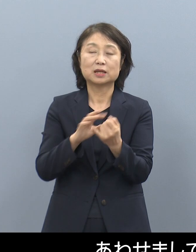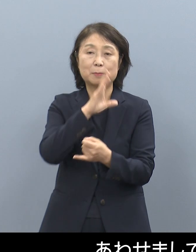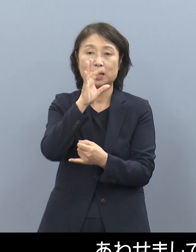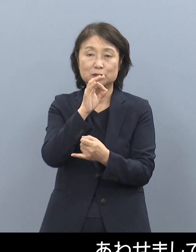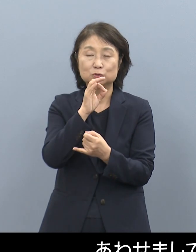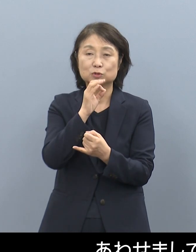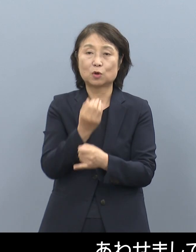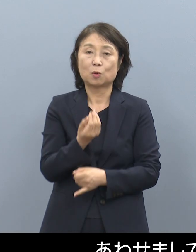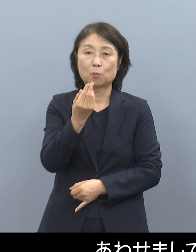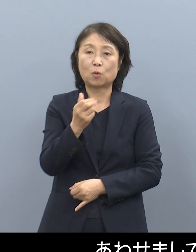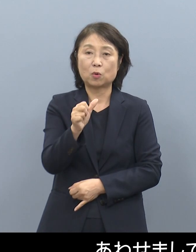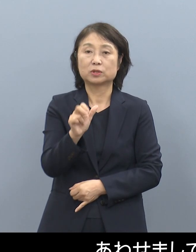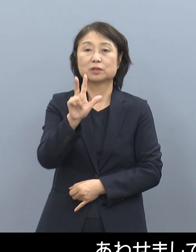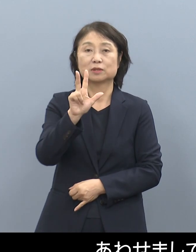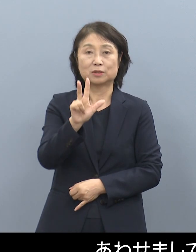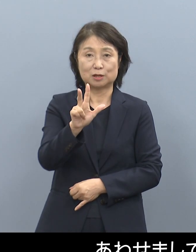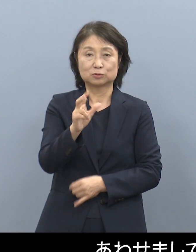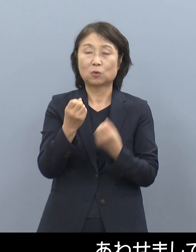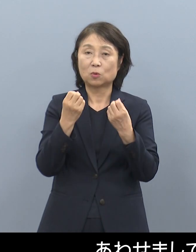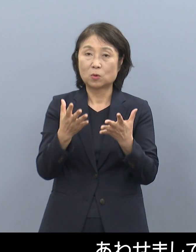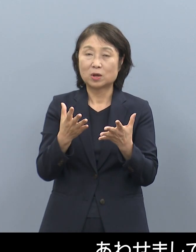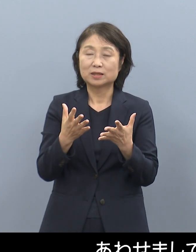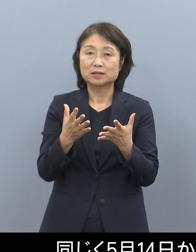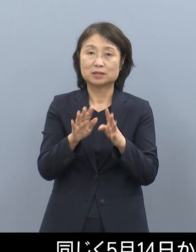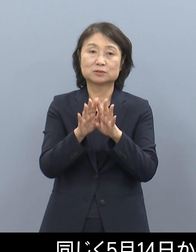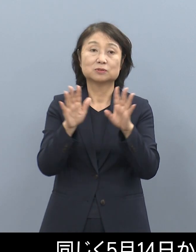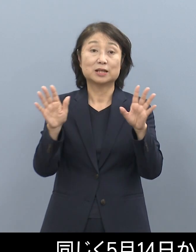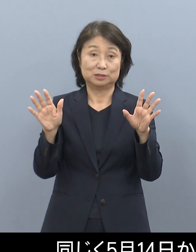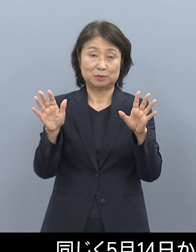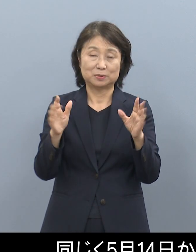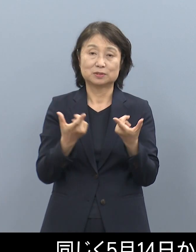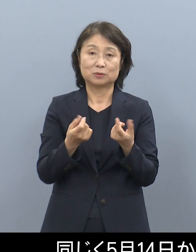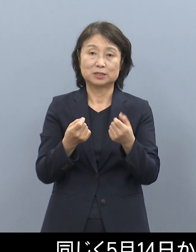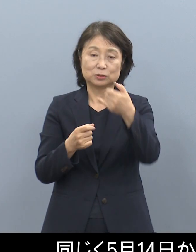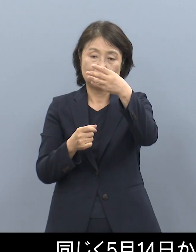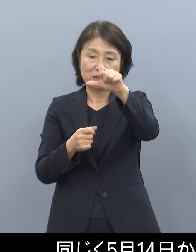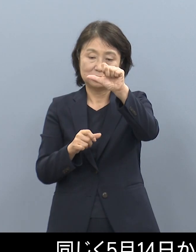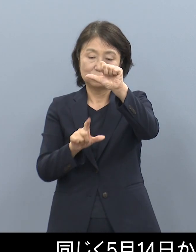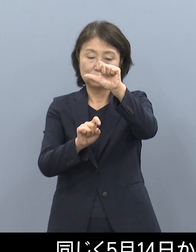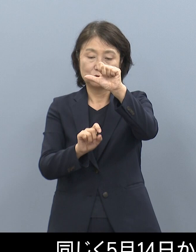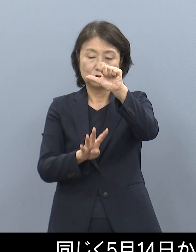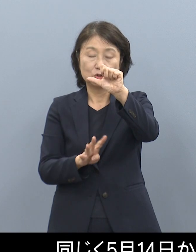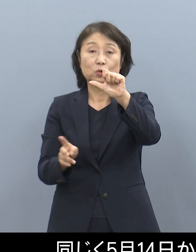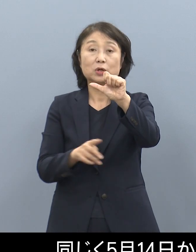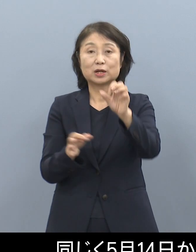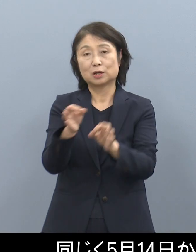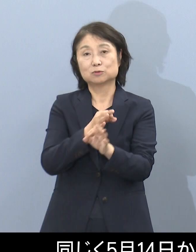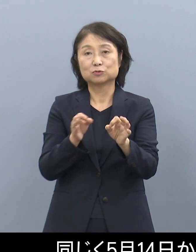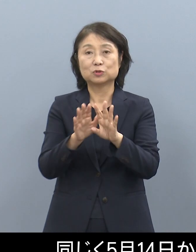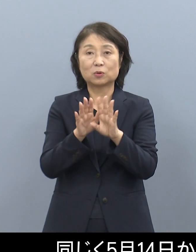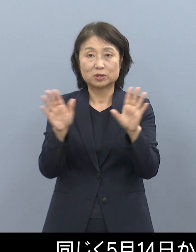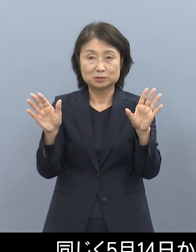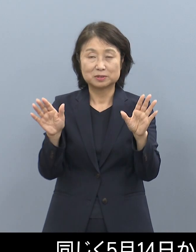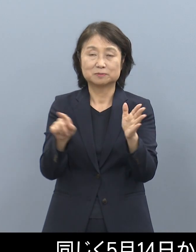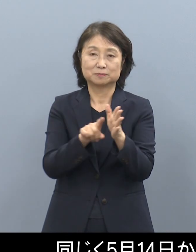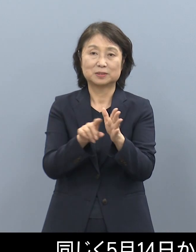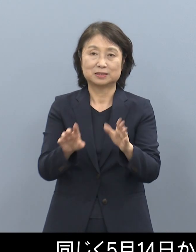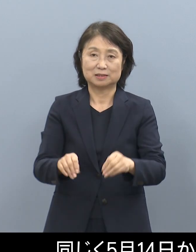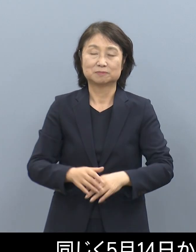市防災ポータルを新設いたし、同じく5月14日から運用を開始いたしております